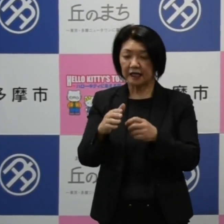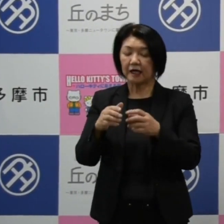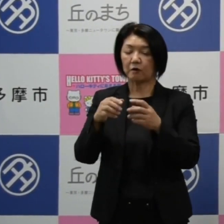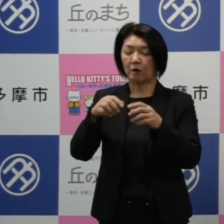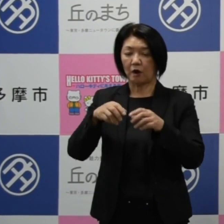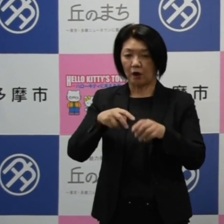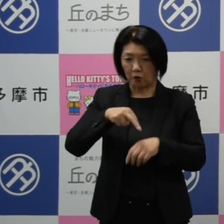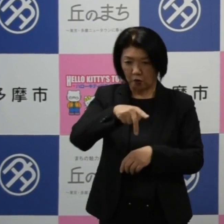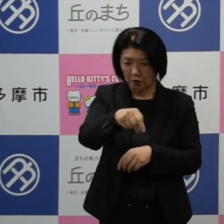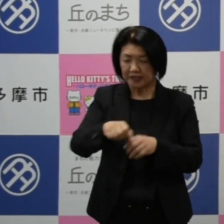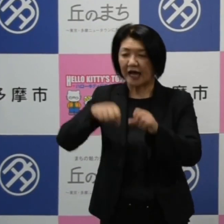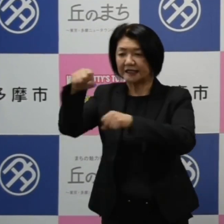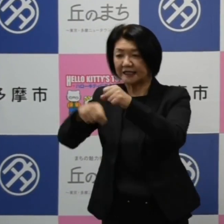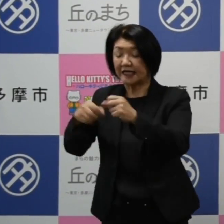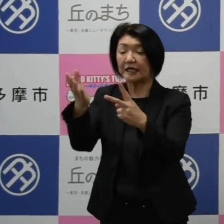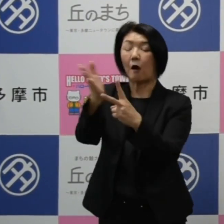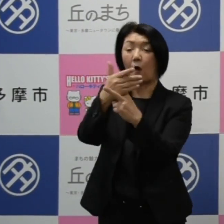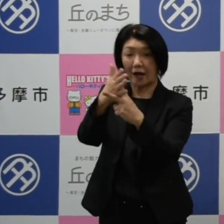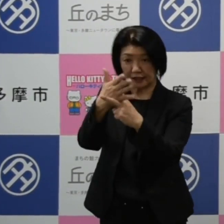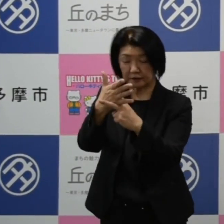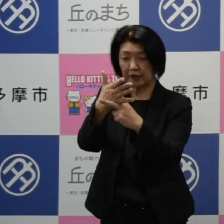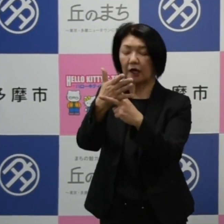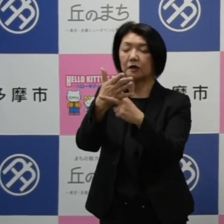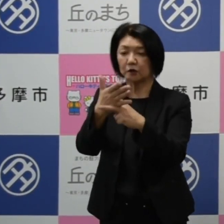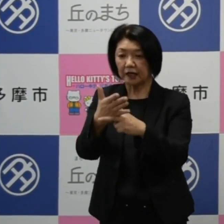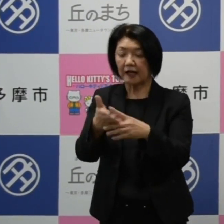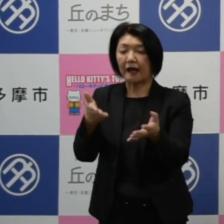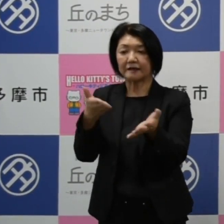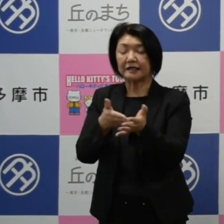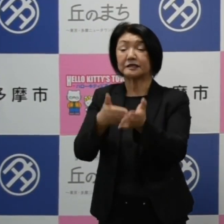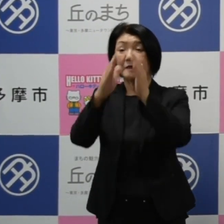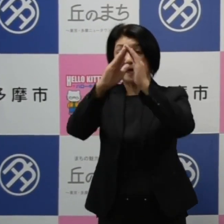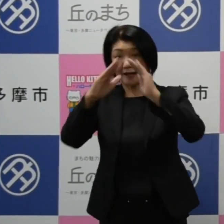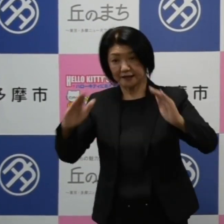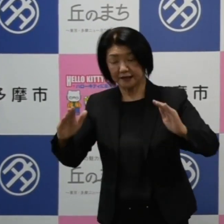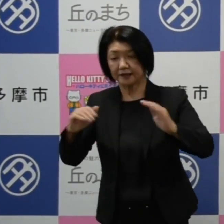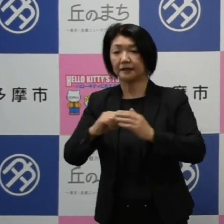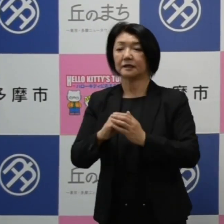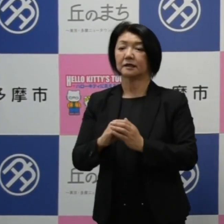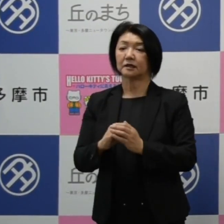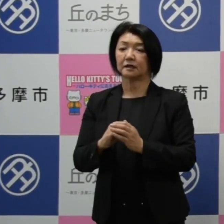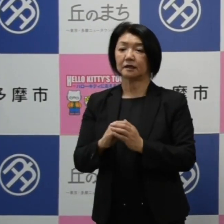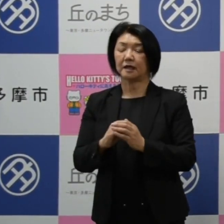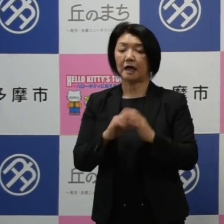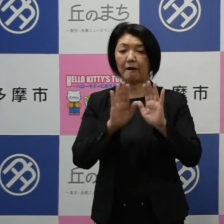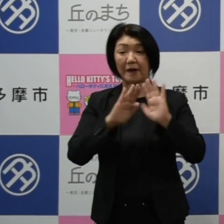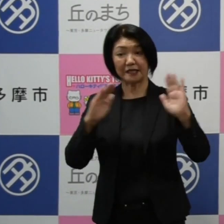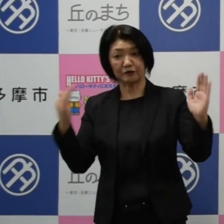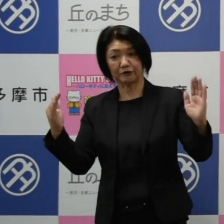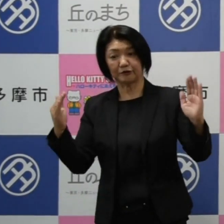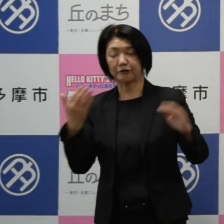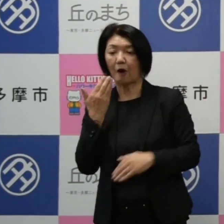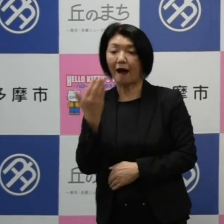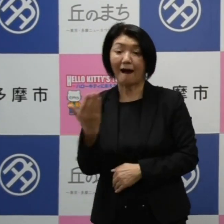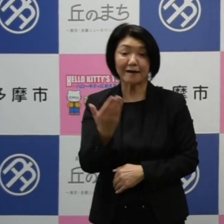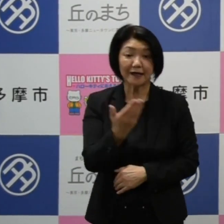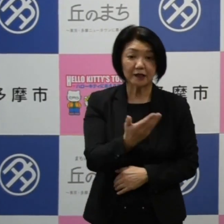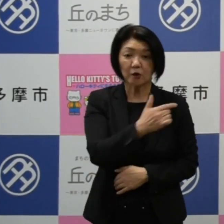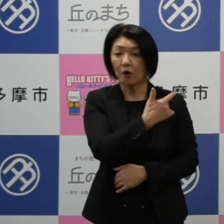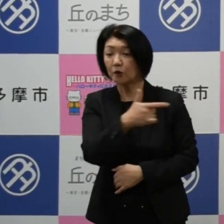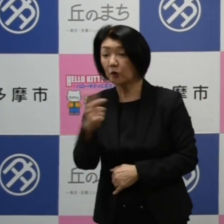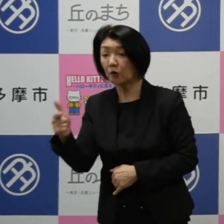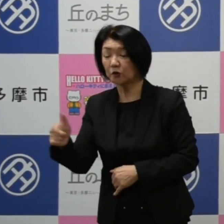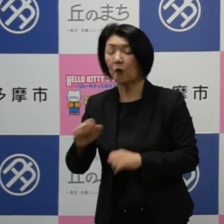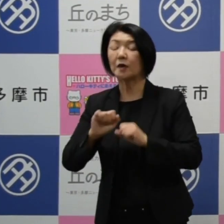会実験やオープンハウス形式による説明会、パネルアンケートなどを実施